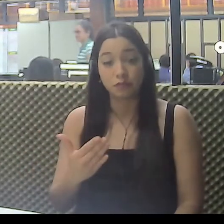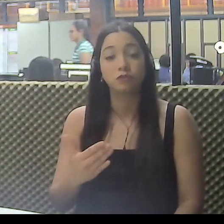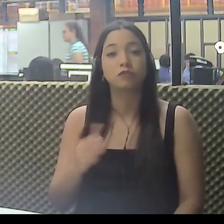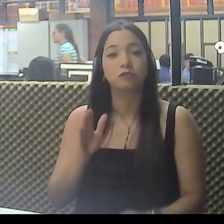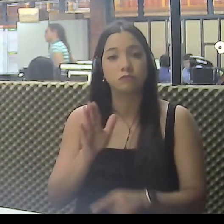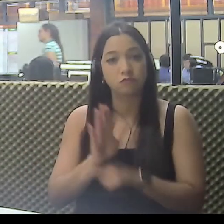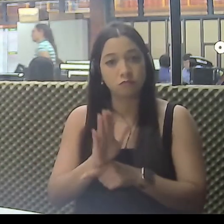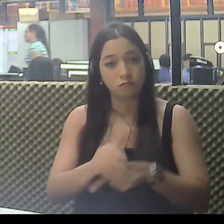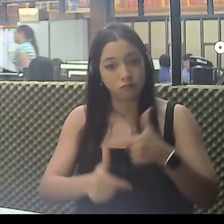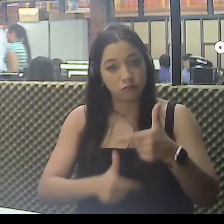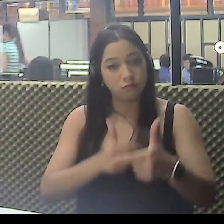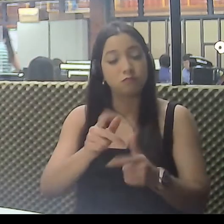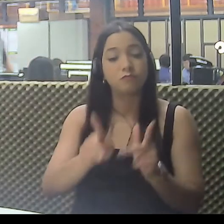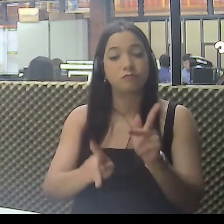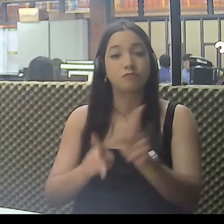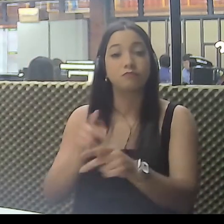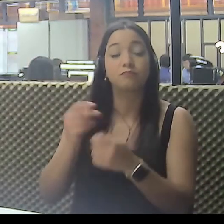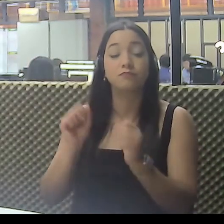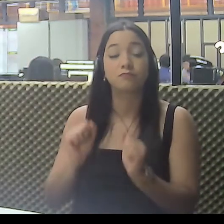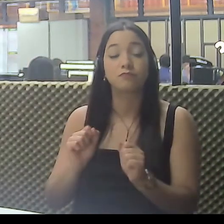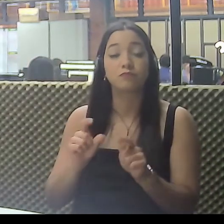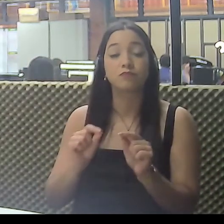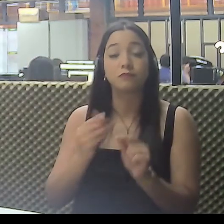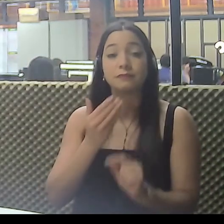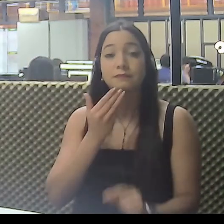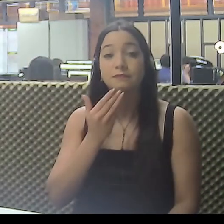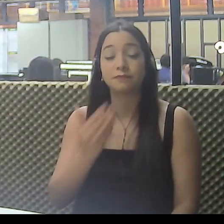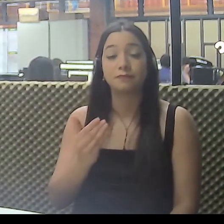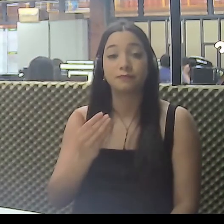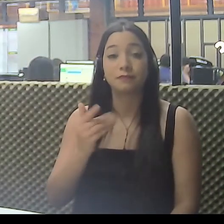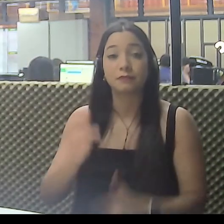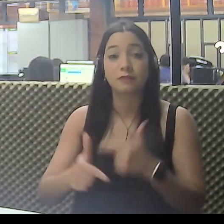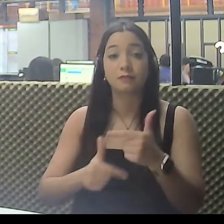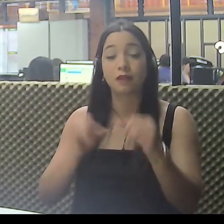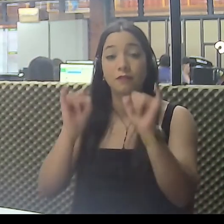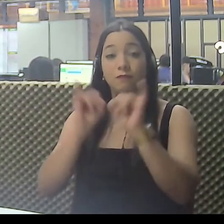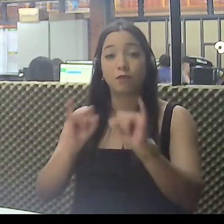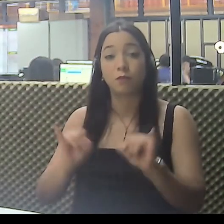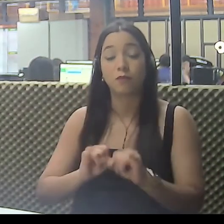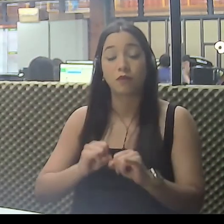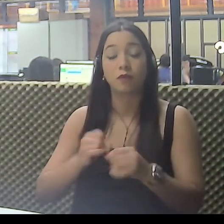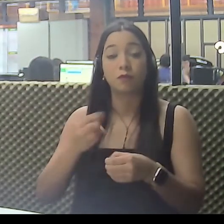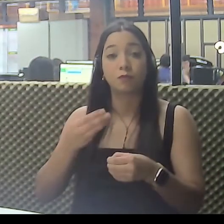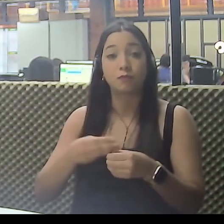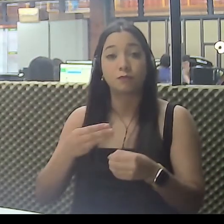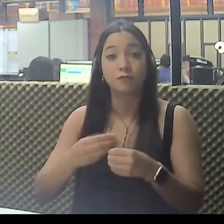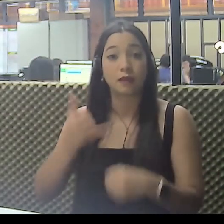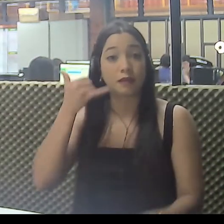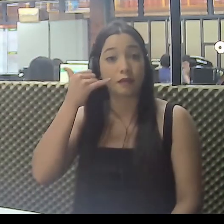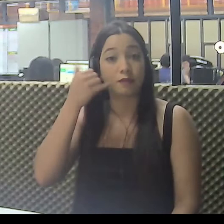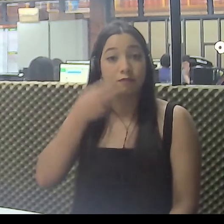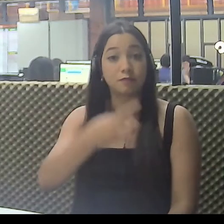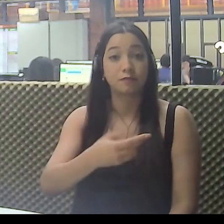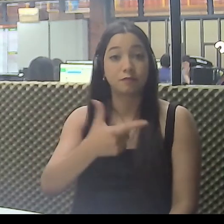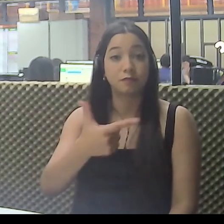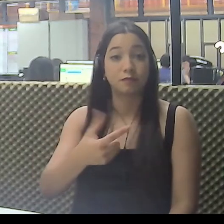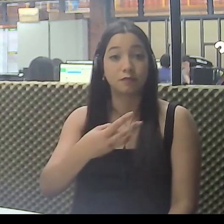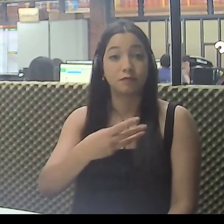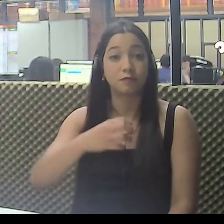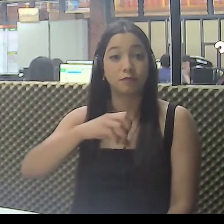benfeitoria, a população pode repassar a solicitação ao Serviço de Informação Municipal pelo telefone